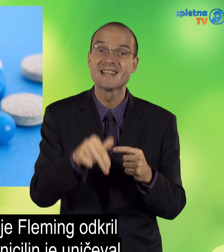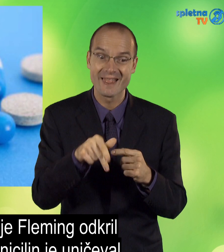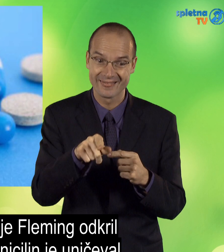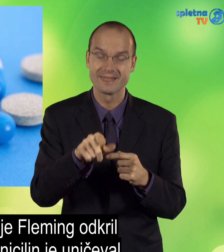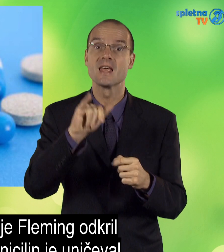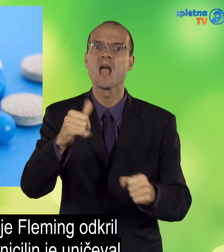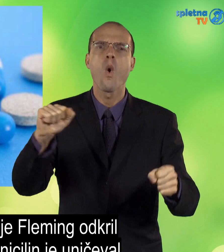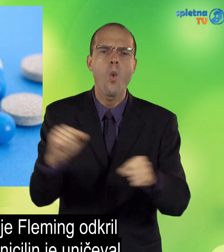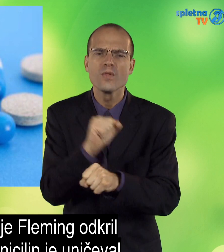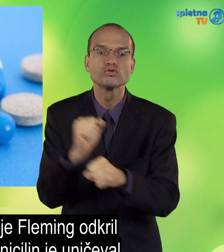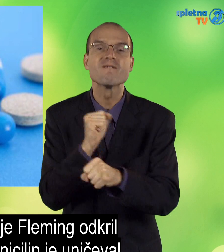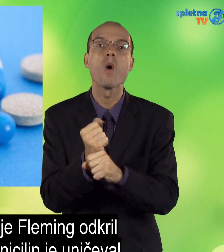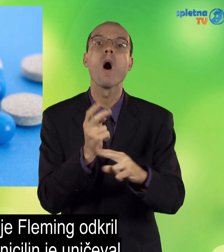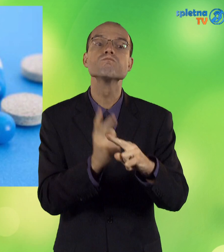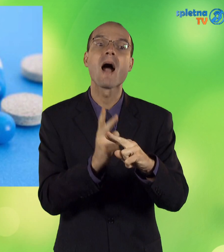Penicilin je uničeval bakterije.